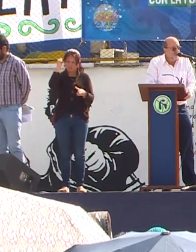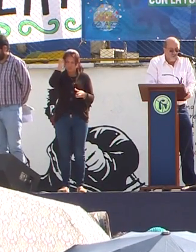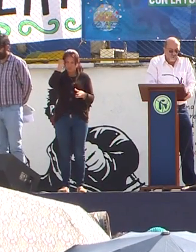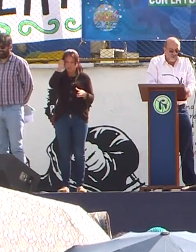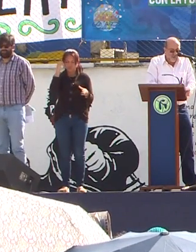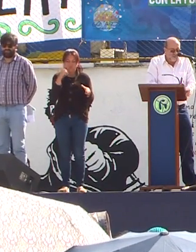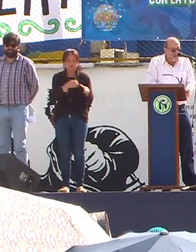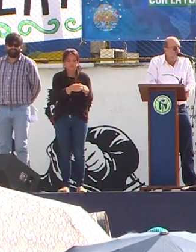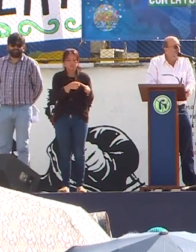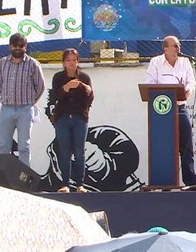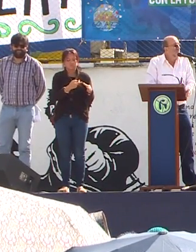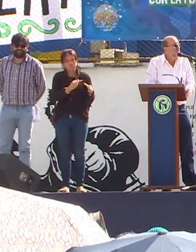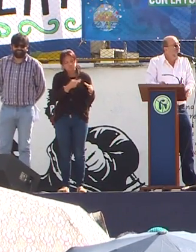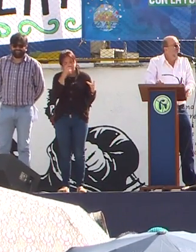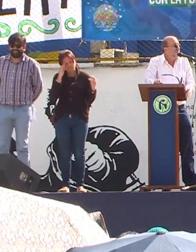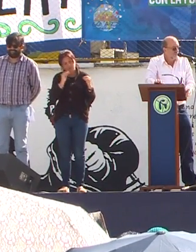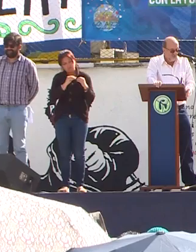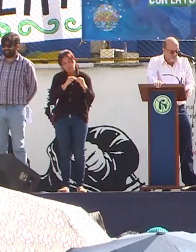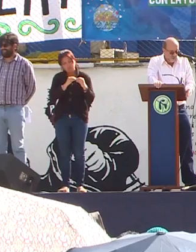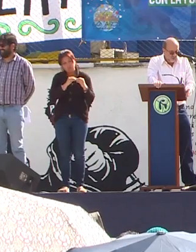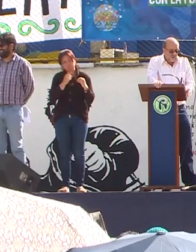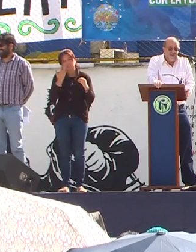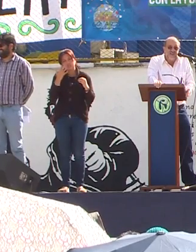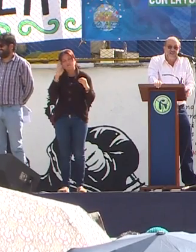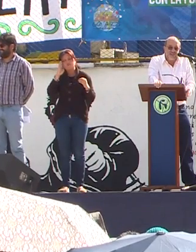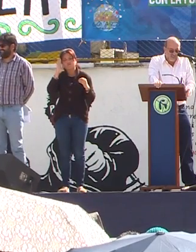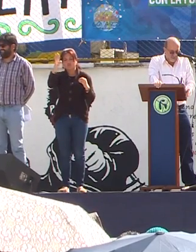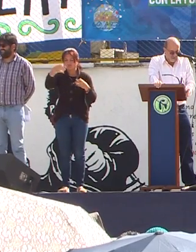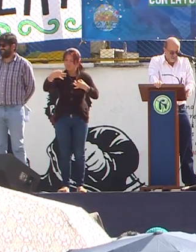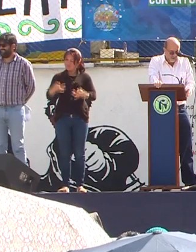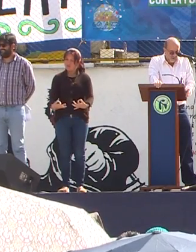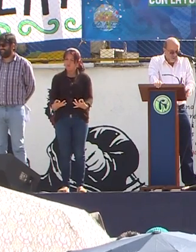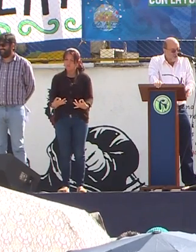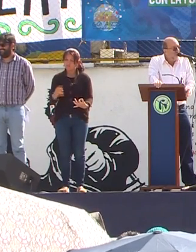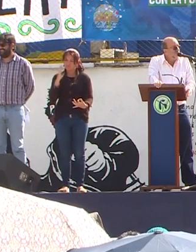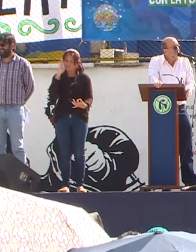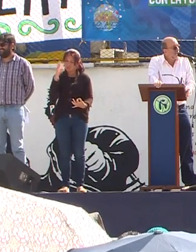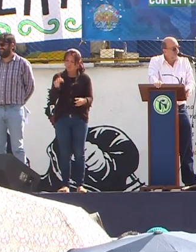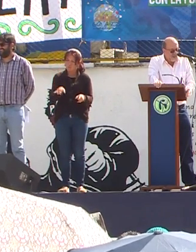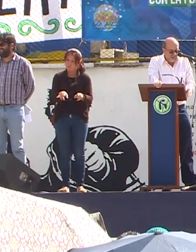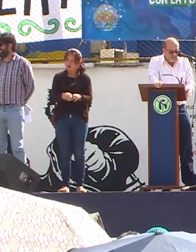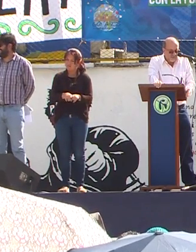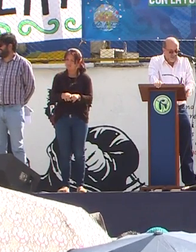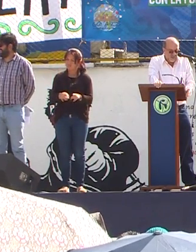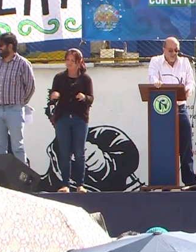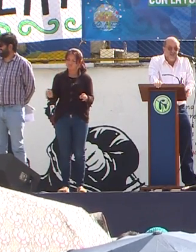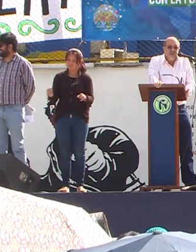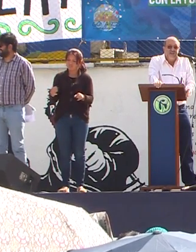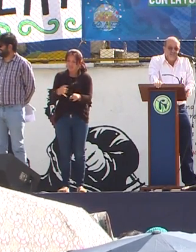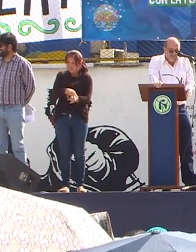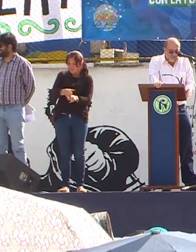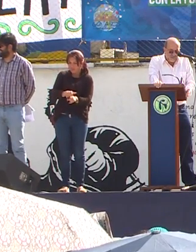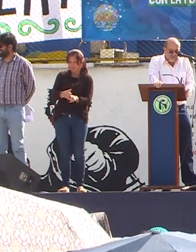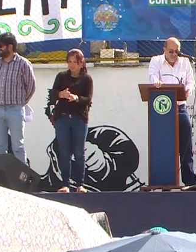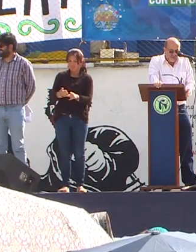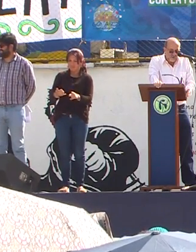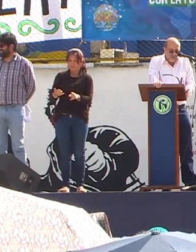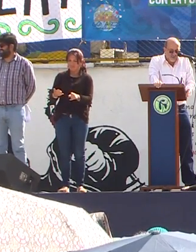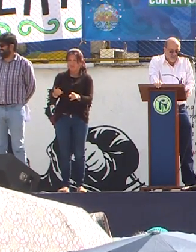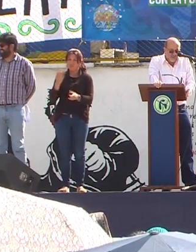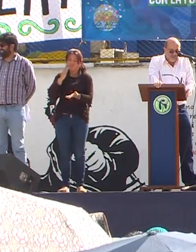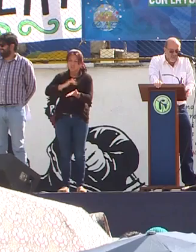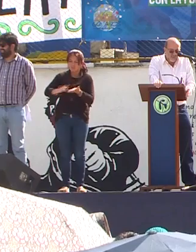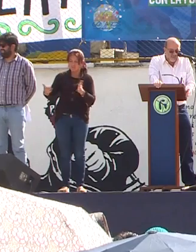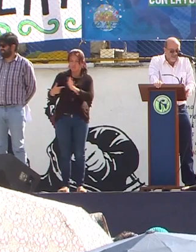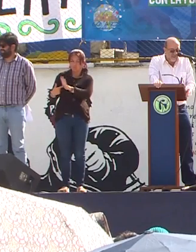hemos visualizado un camino seguro, con equidad, con transparencia, respetando